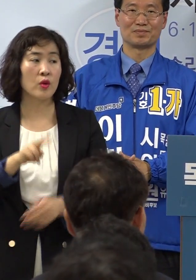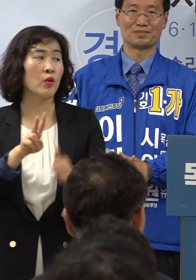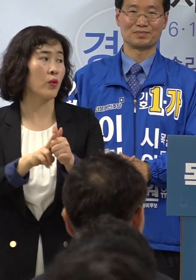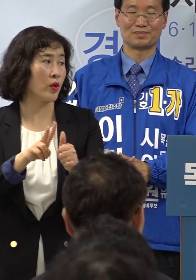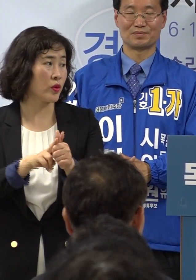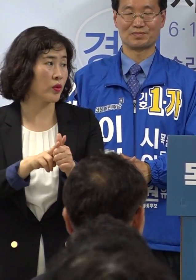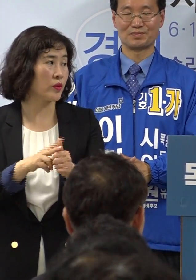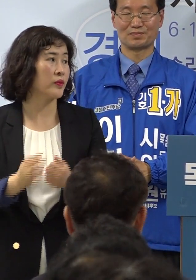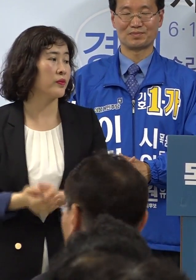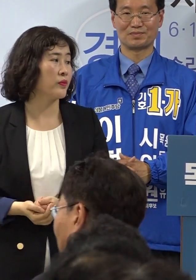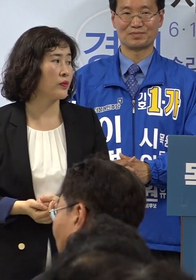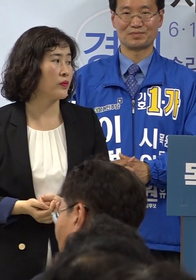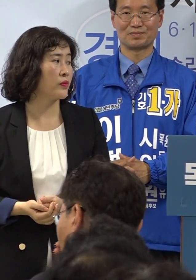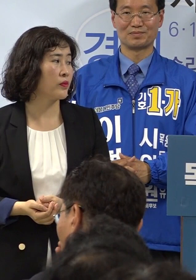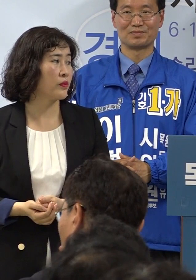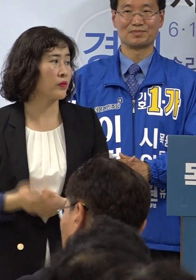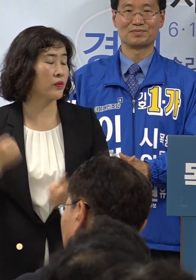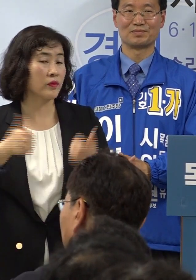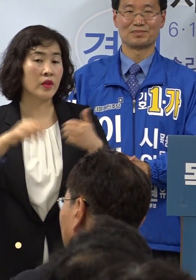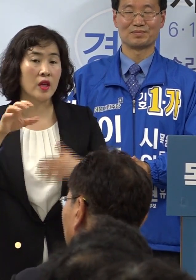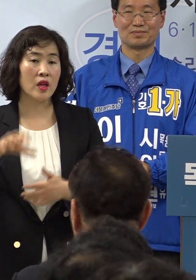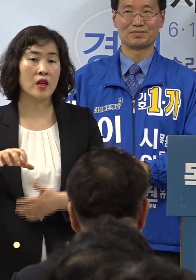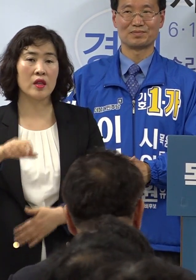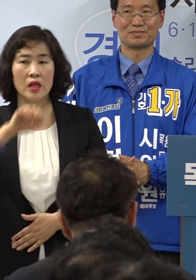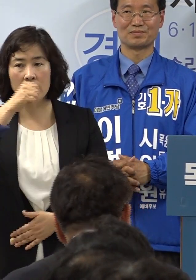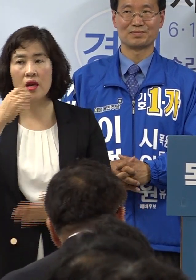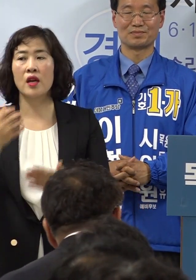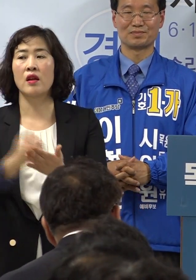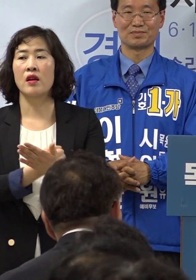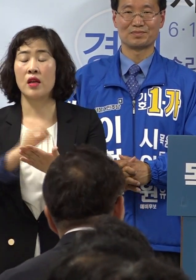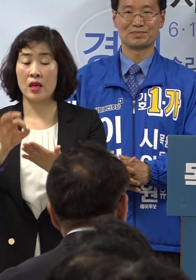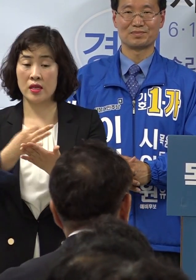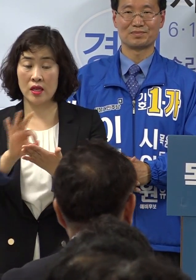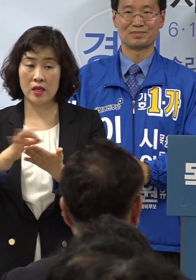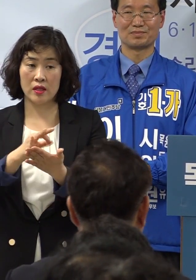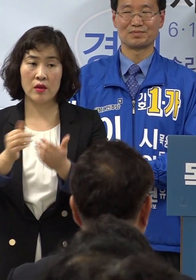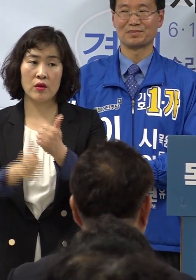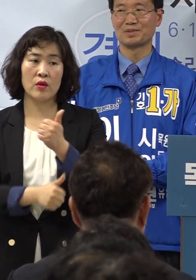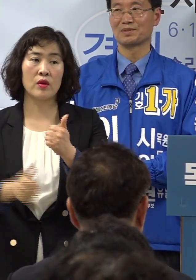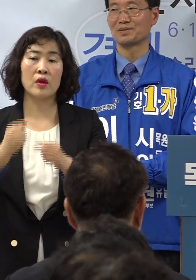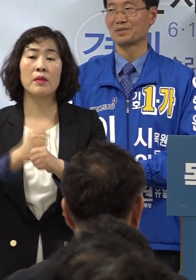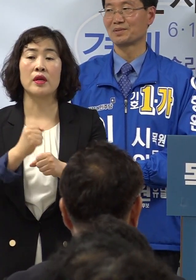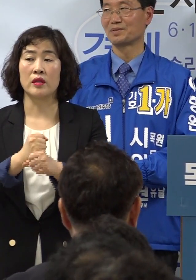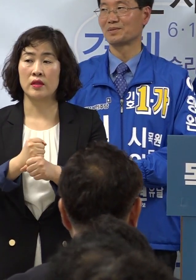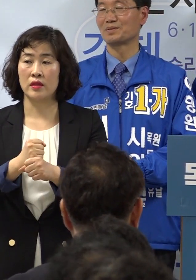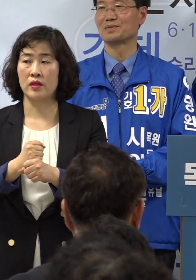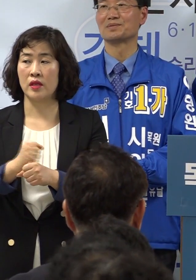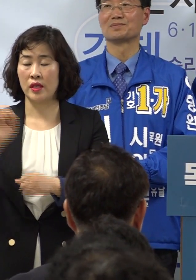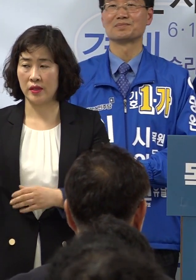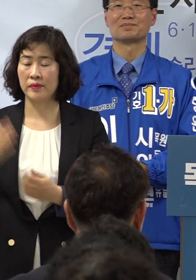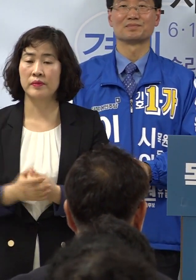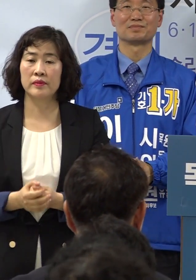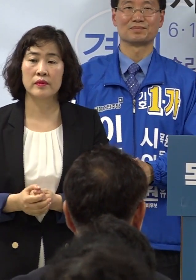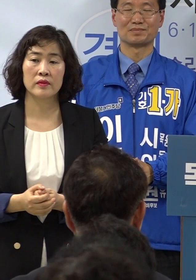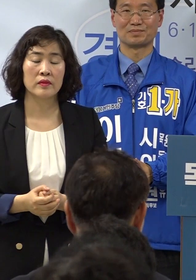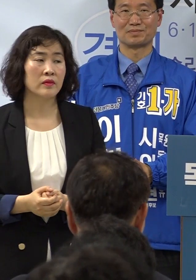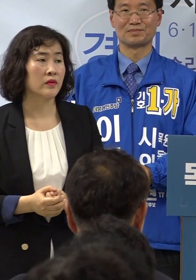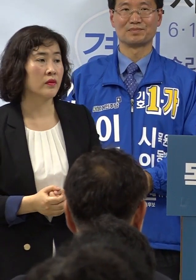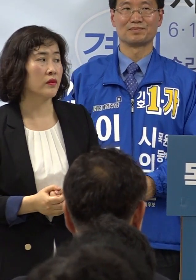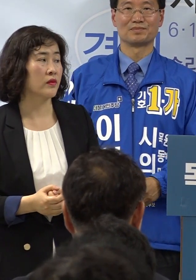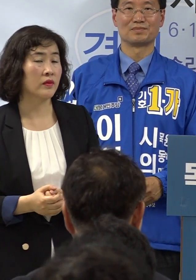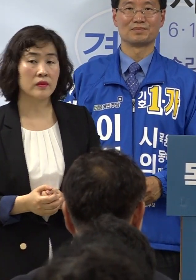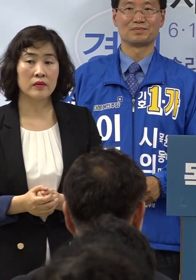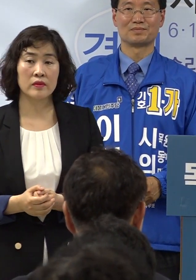후보는 국회에서 돈을 따내는 예결위원으로 만들어 내야 합니다.